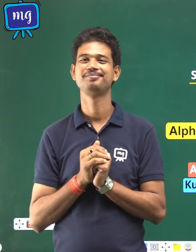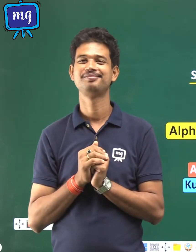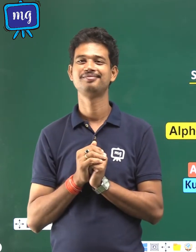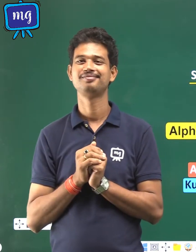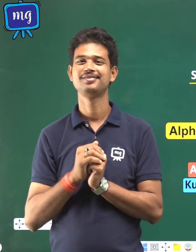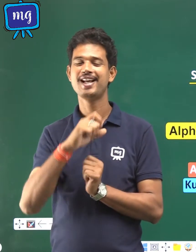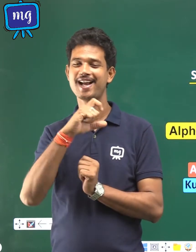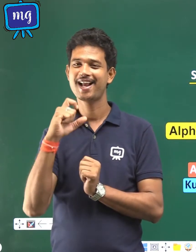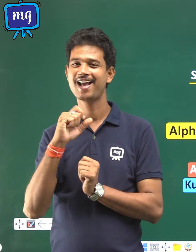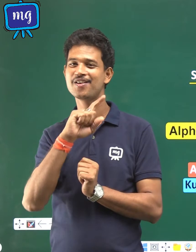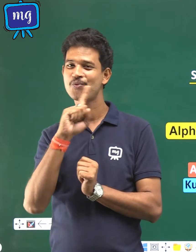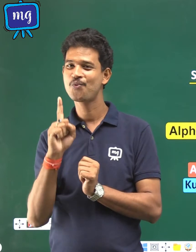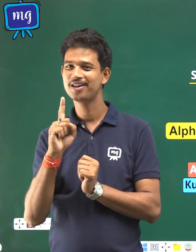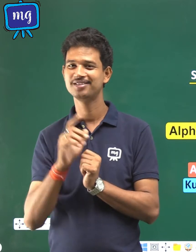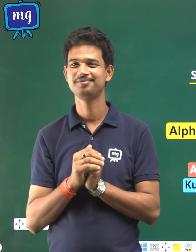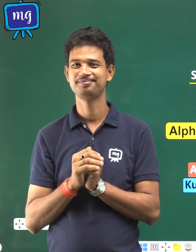Class 1,